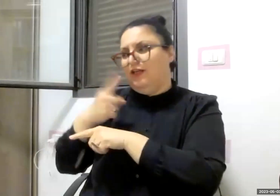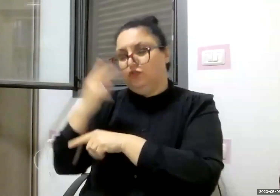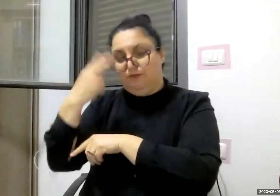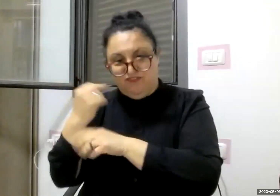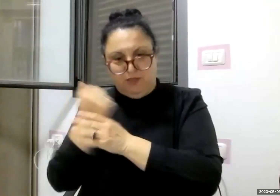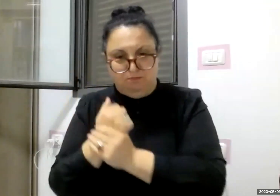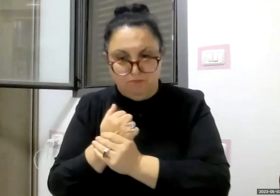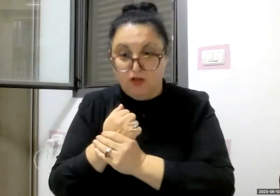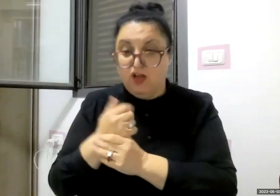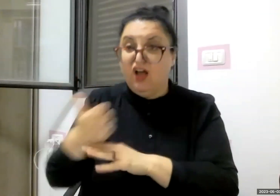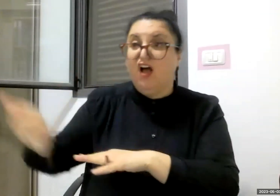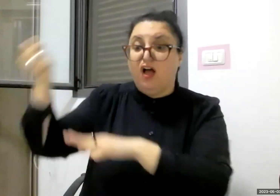לחרשים עיוורים.